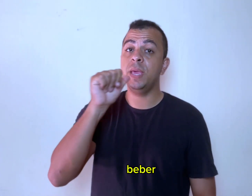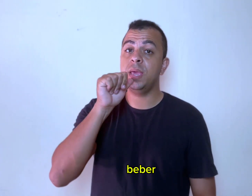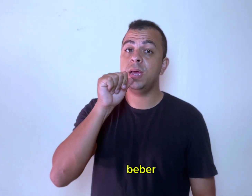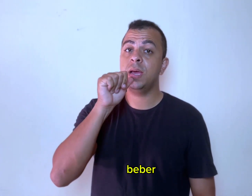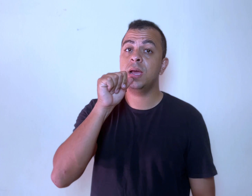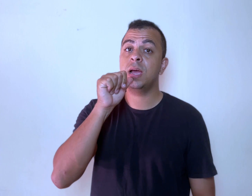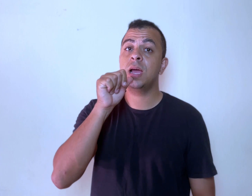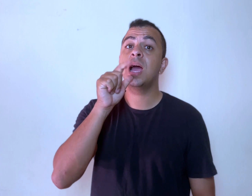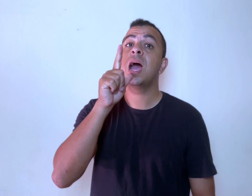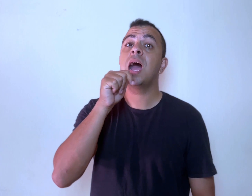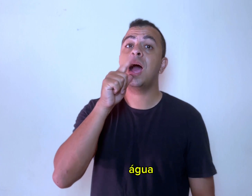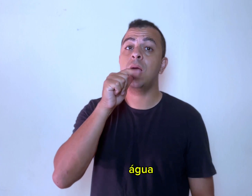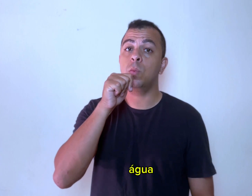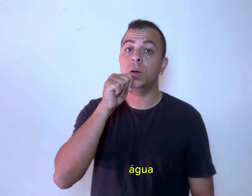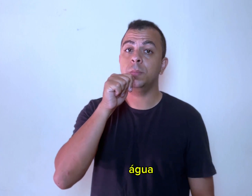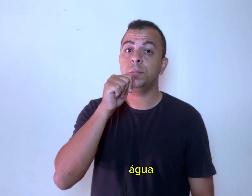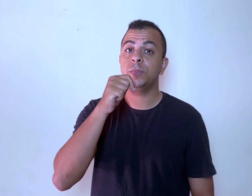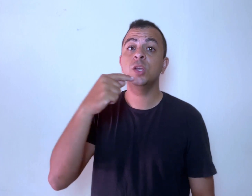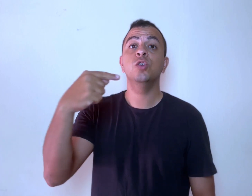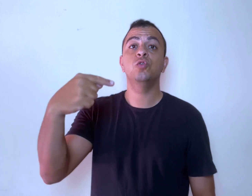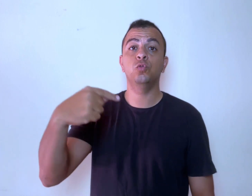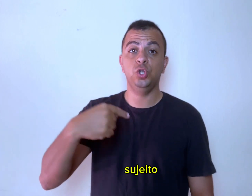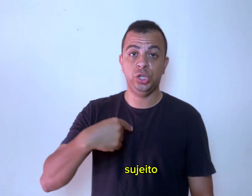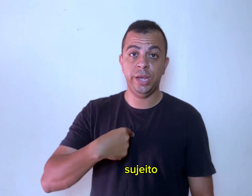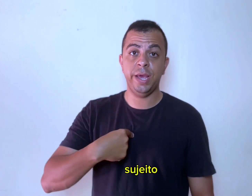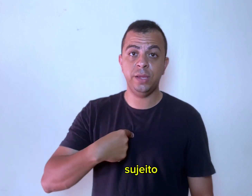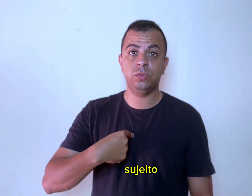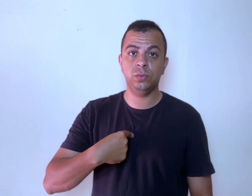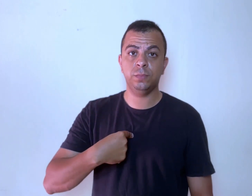beber água. Sujeito,